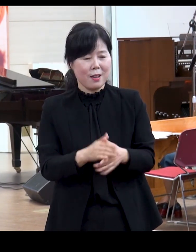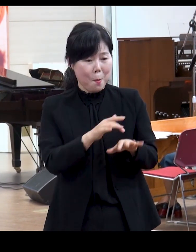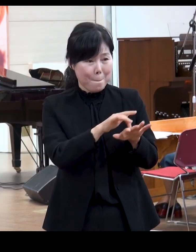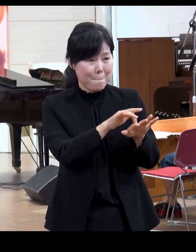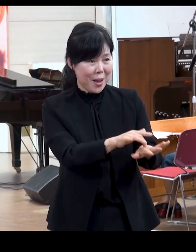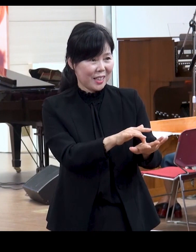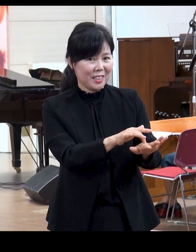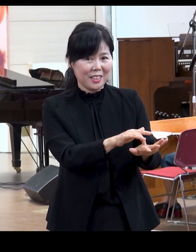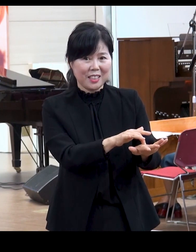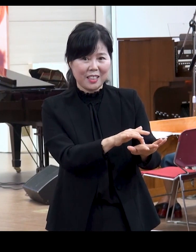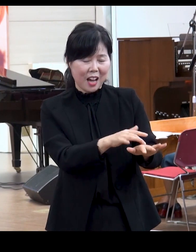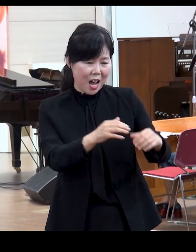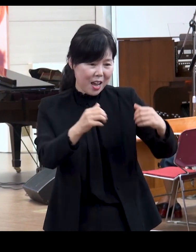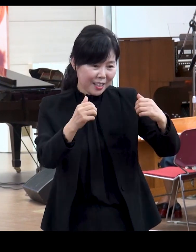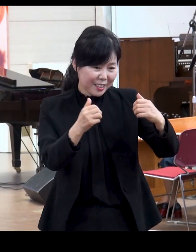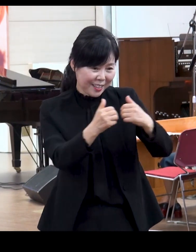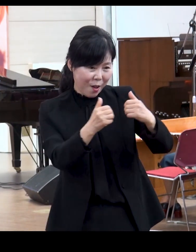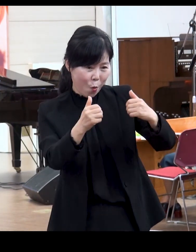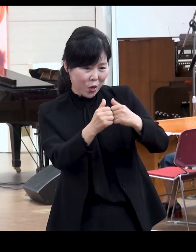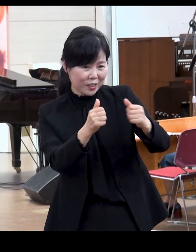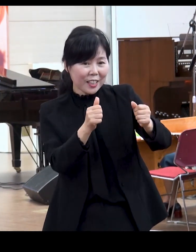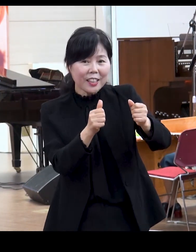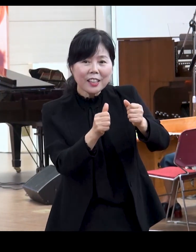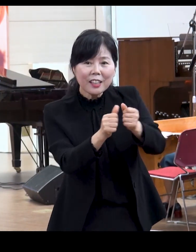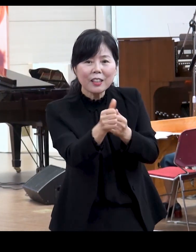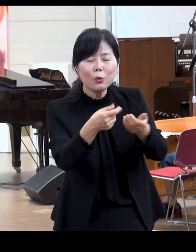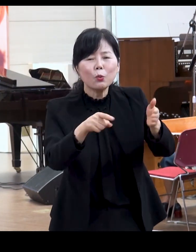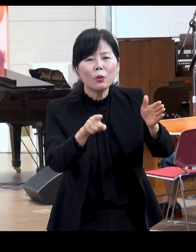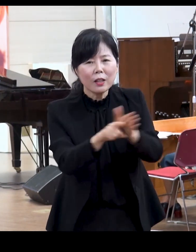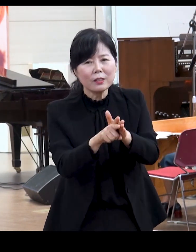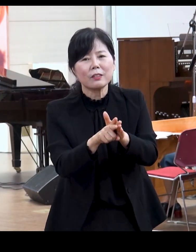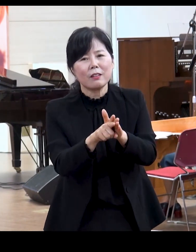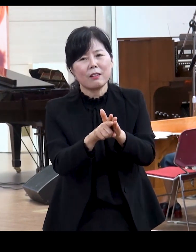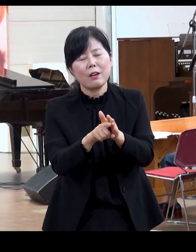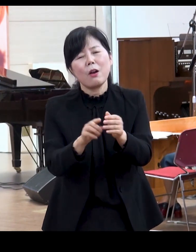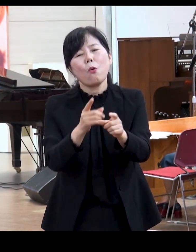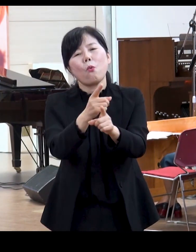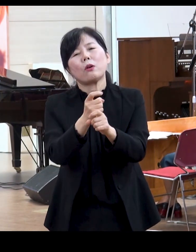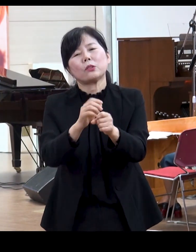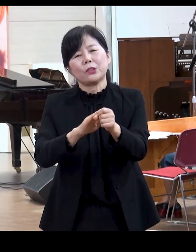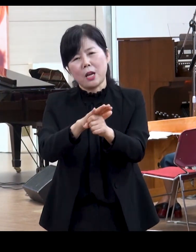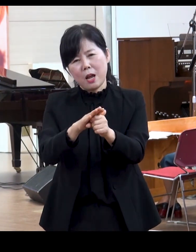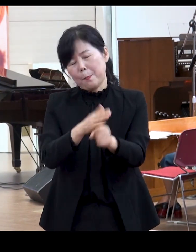우리 대적 마귀와 싸워 이기기 위해서라면 할 수 있죠.